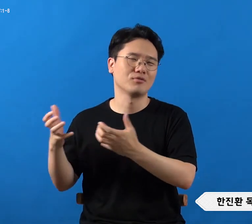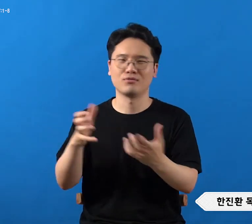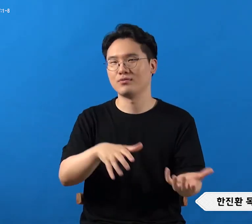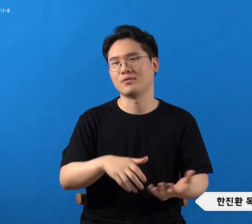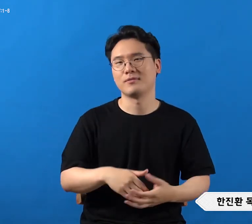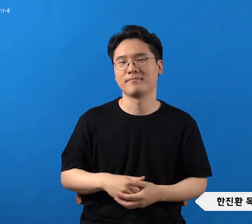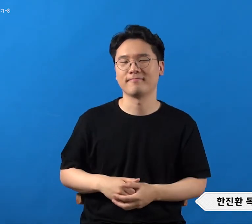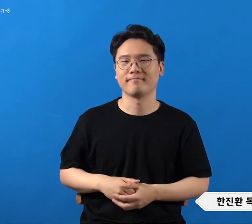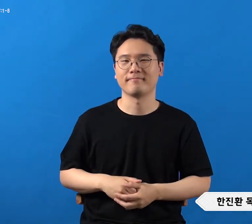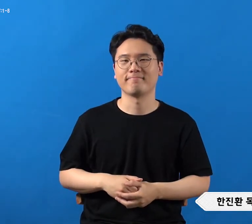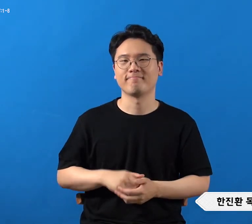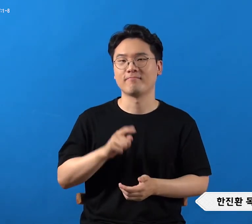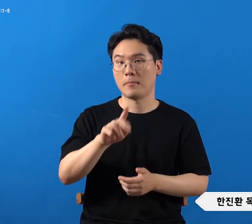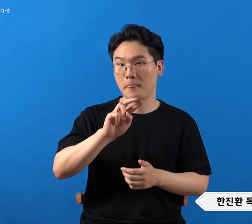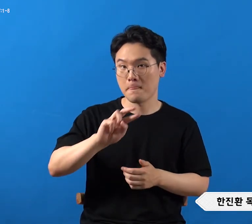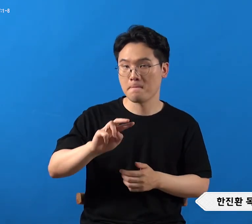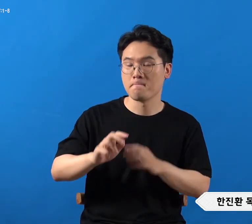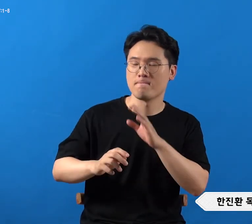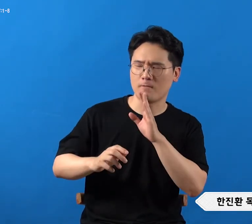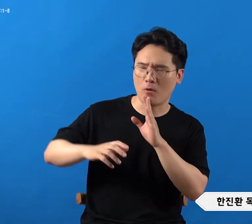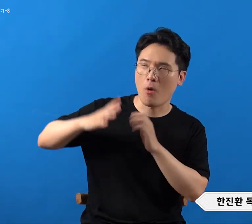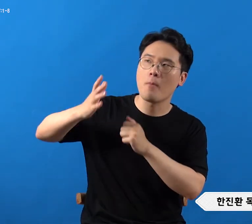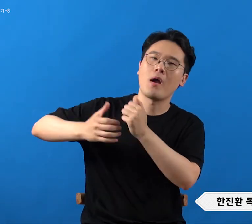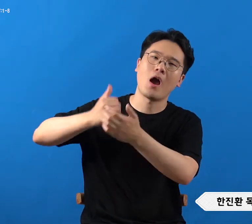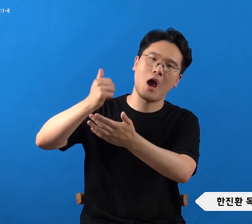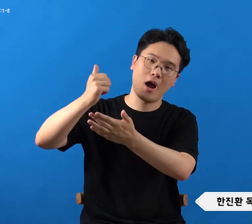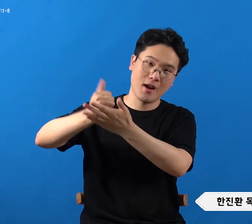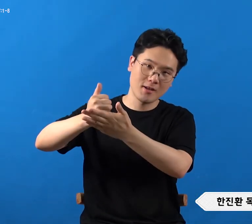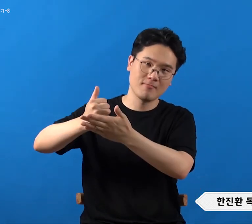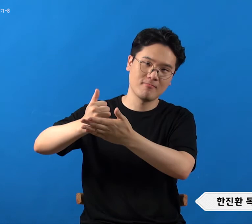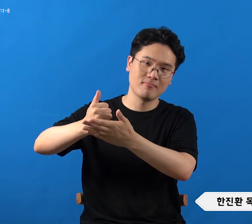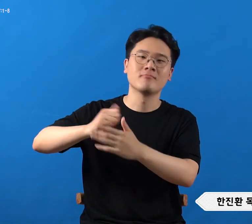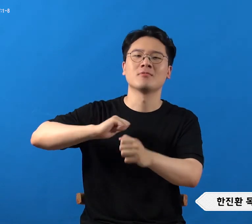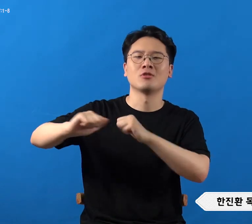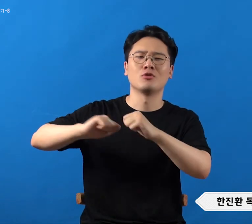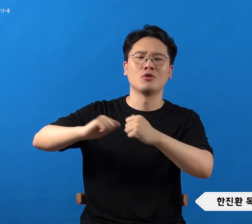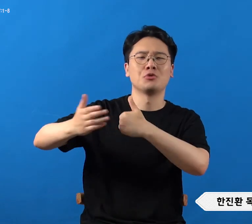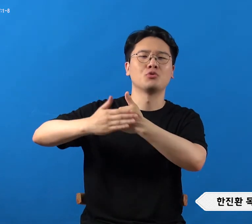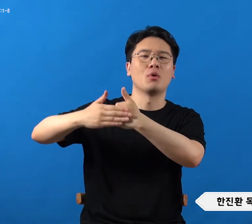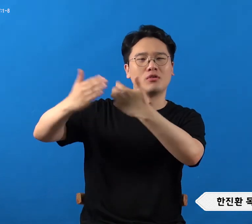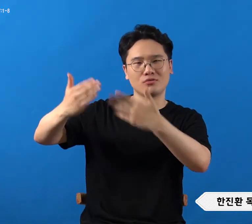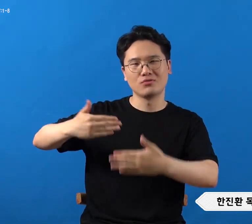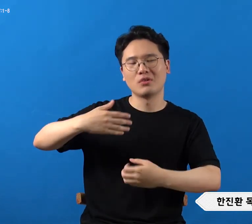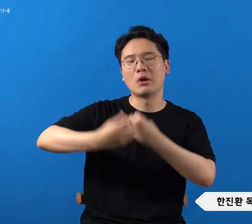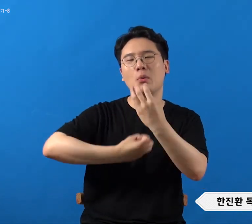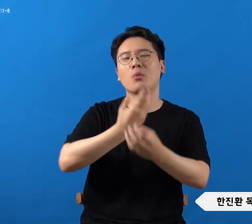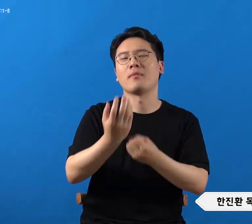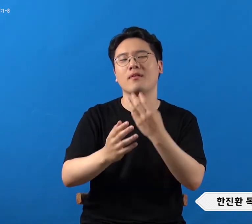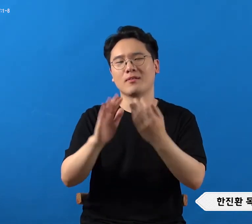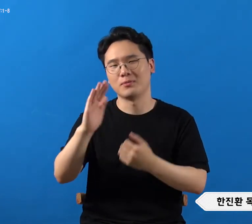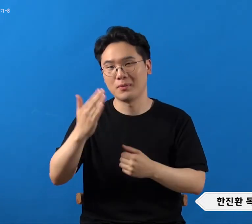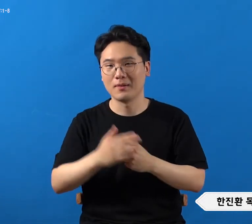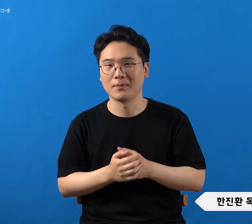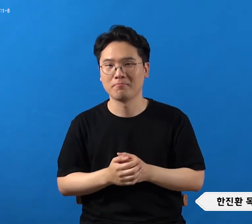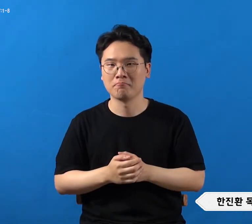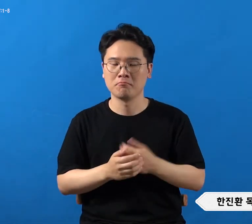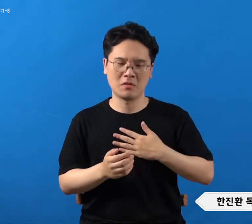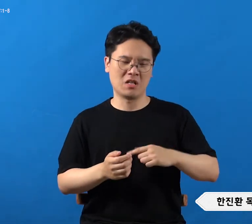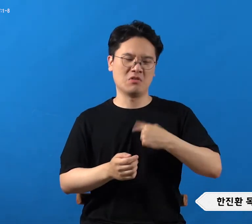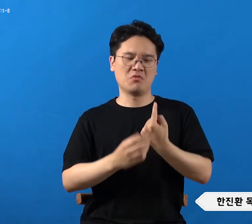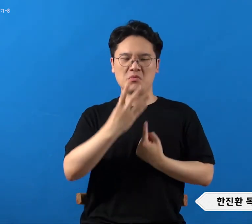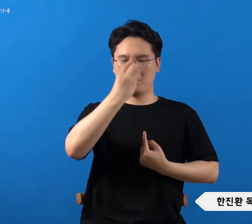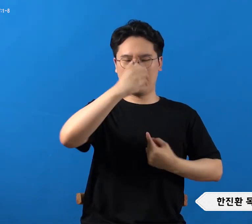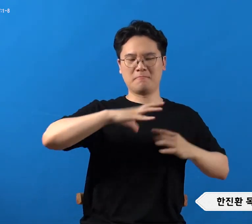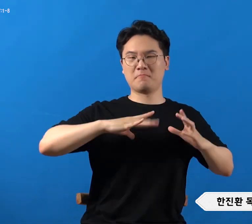그래야 정말 하나님이 하셨다는 것을 고백할 수 있게 되니까요. 어줍지 않게 인간을 자랑하는 것이 아니라